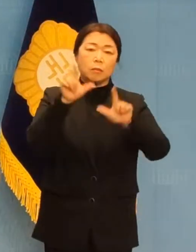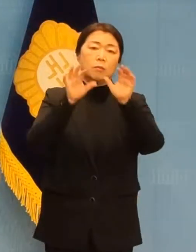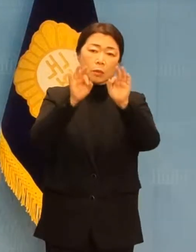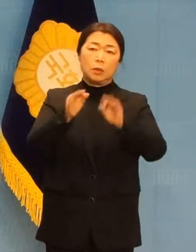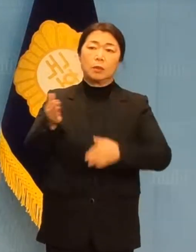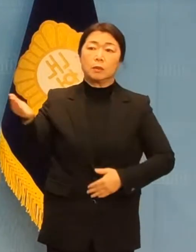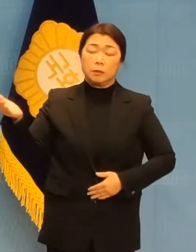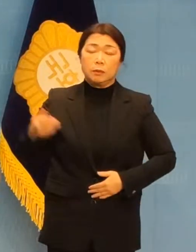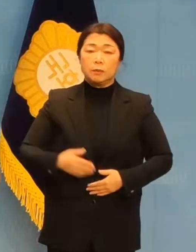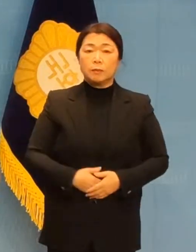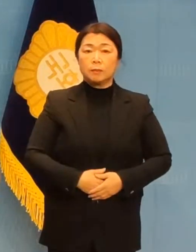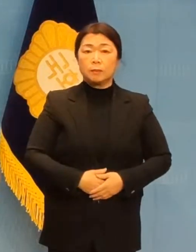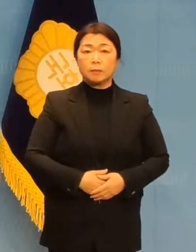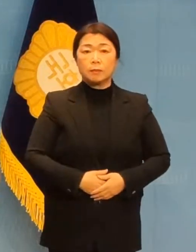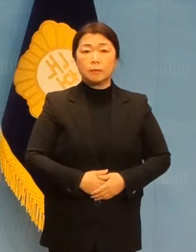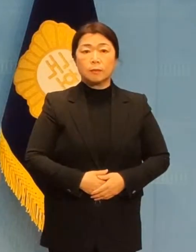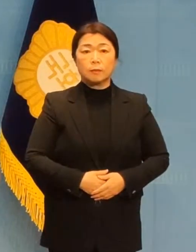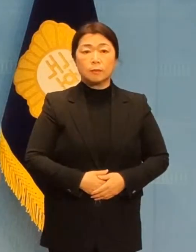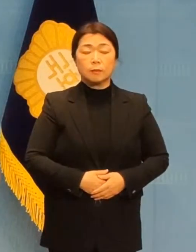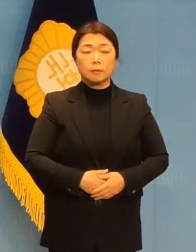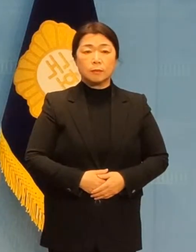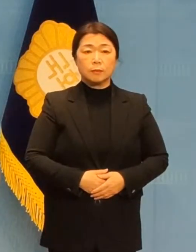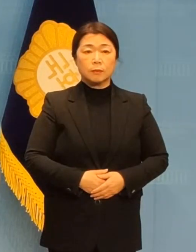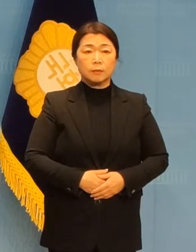바로 이 자입니다.